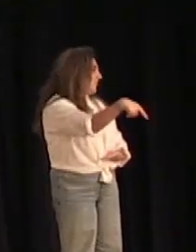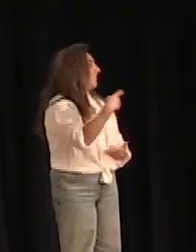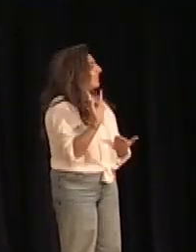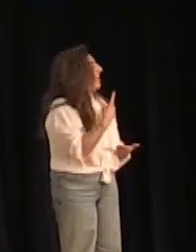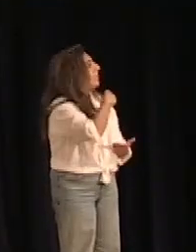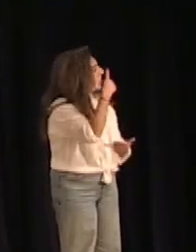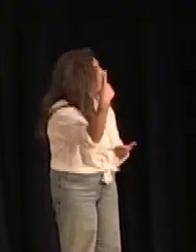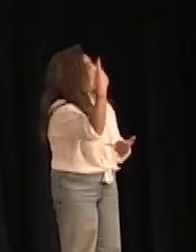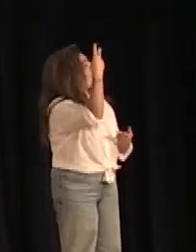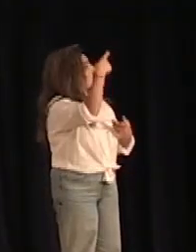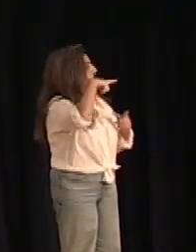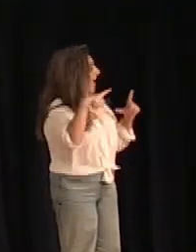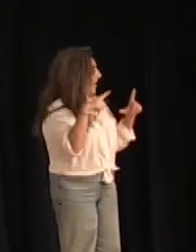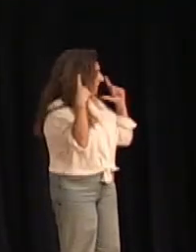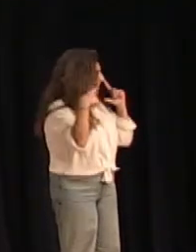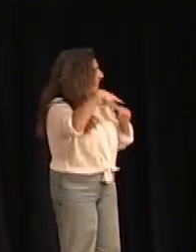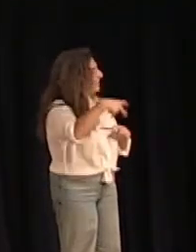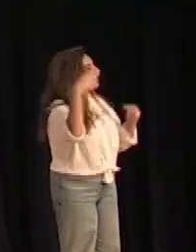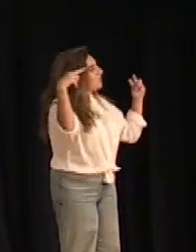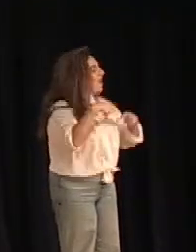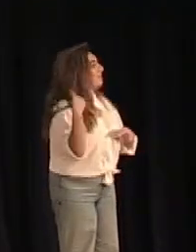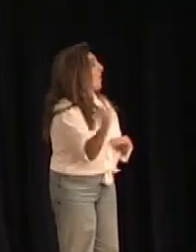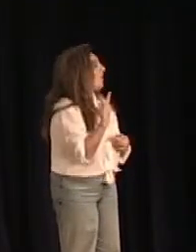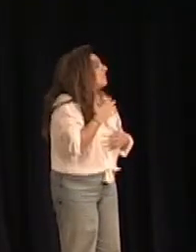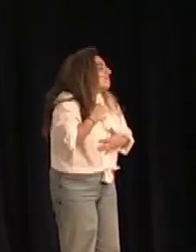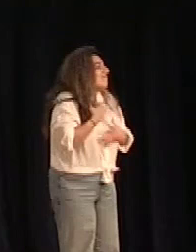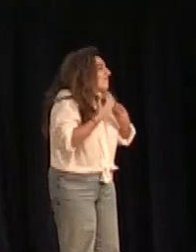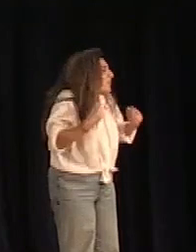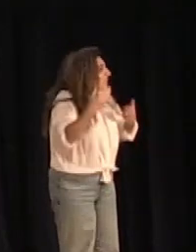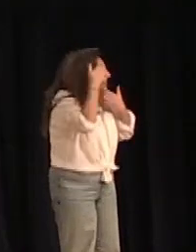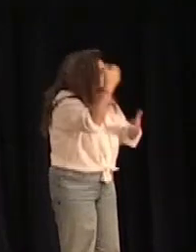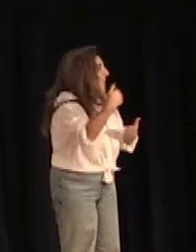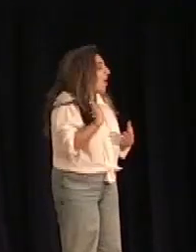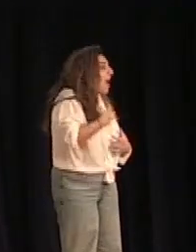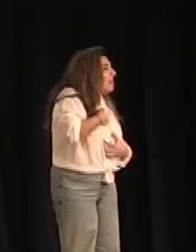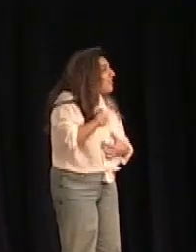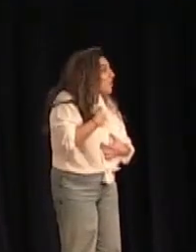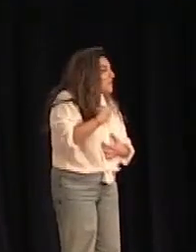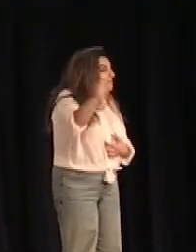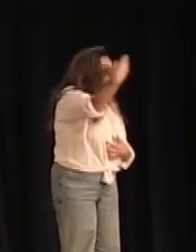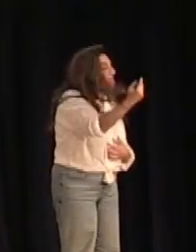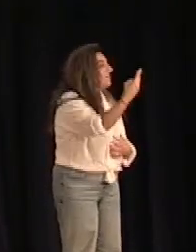οτιδήποτε μπορούμε στους συνανθρώπους μας. Ευχαριστούμε πάρα πολύ τον Λάζαρο που μας έχει δώσει αυτή την ευκαιρία και